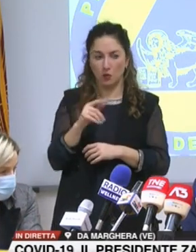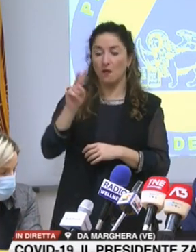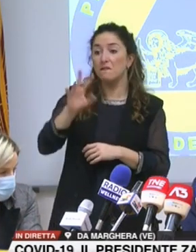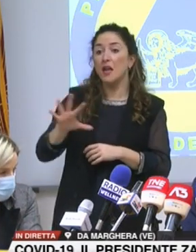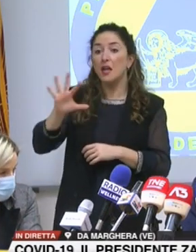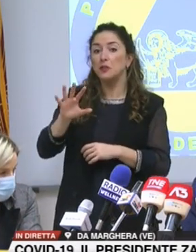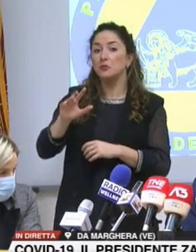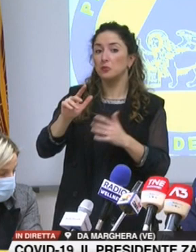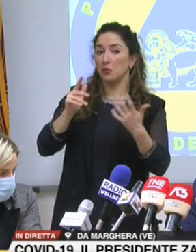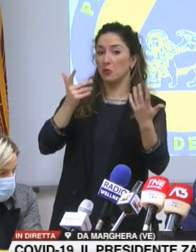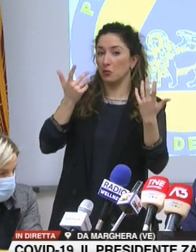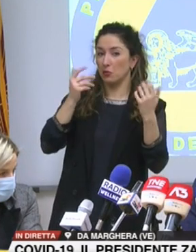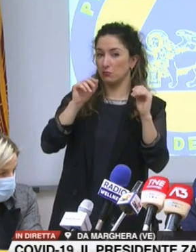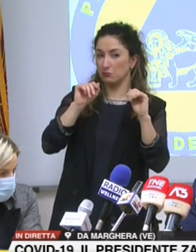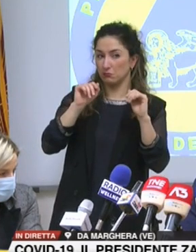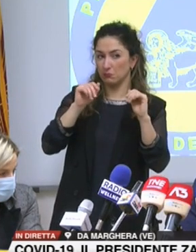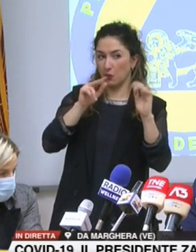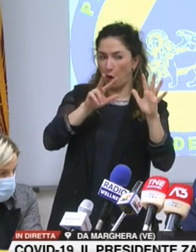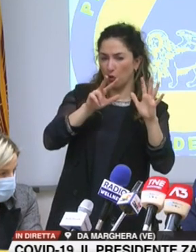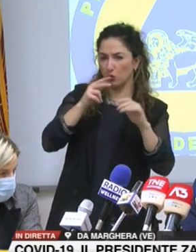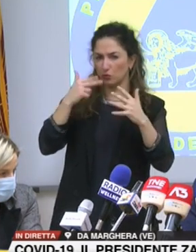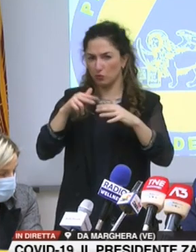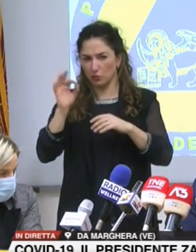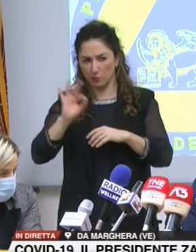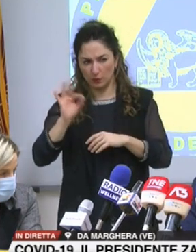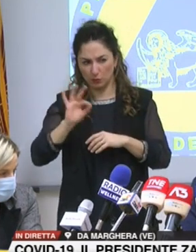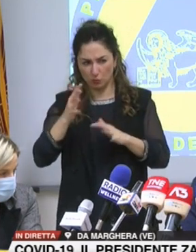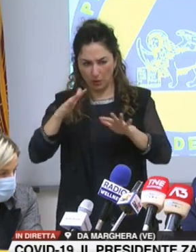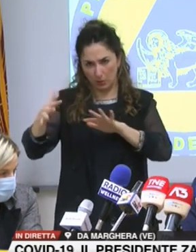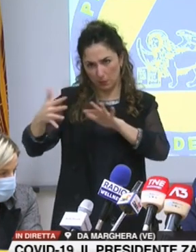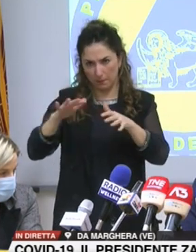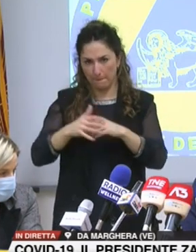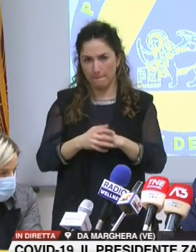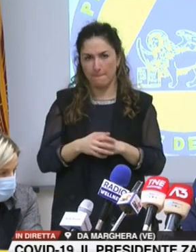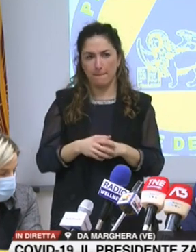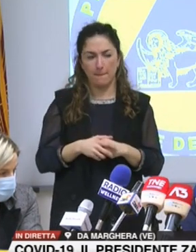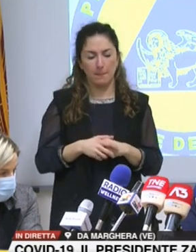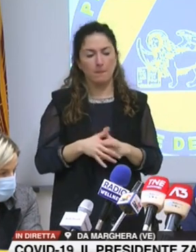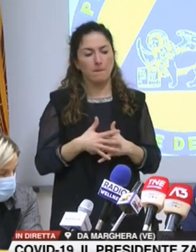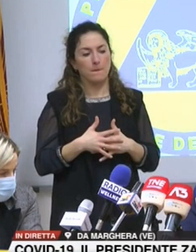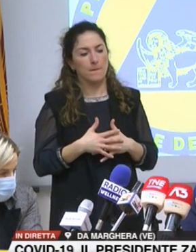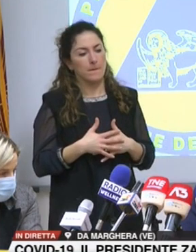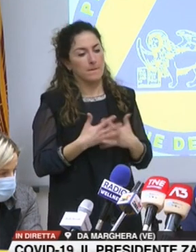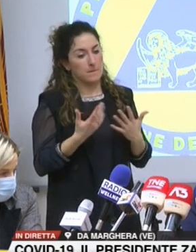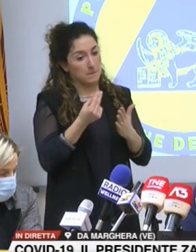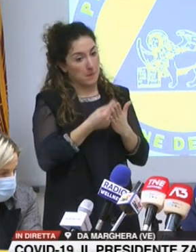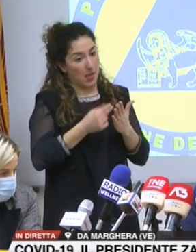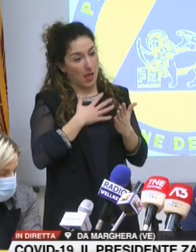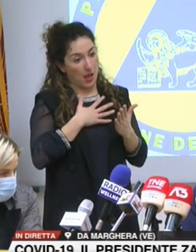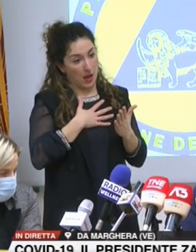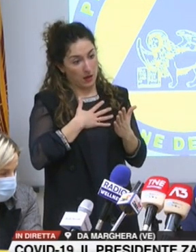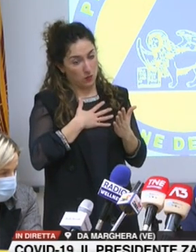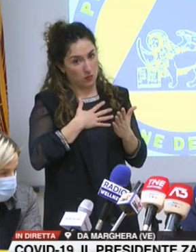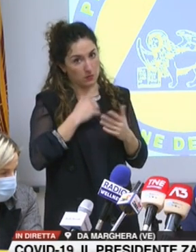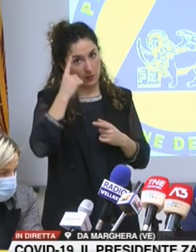riceverà l'8,18%, adesso vado a memoria, ma dovrebbe risultare circa quel numero. Okay. Il nostro piano, le prime idee